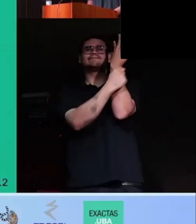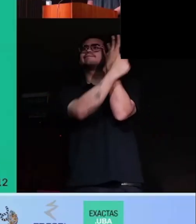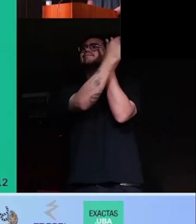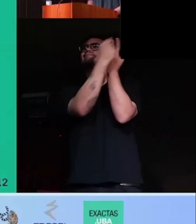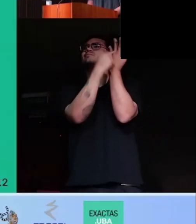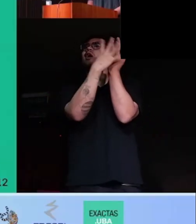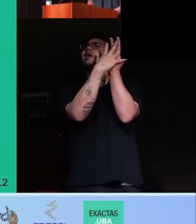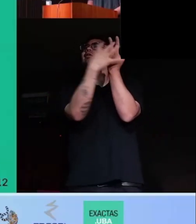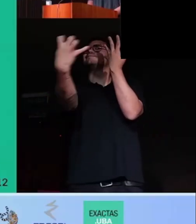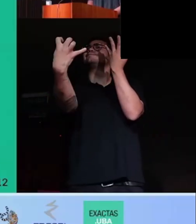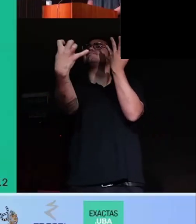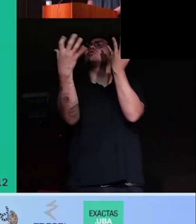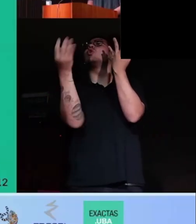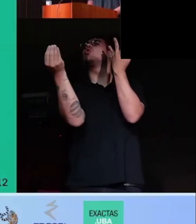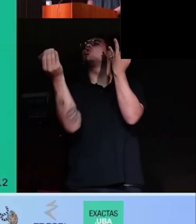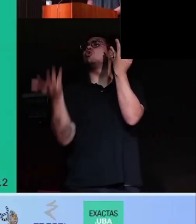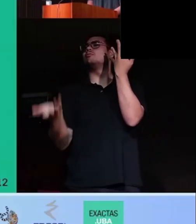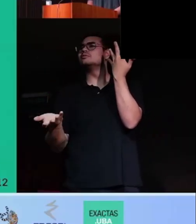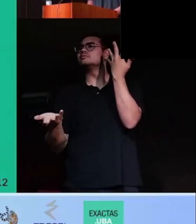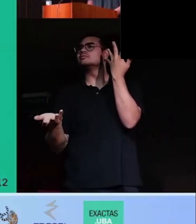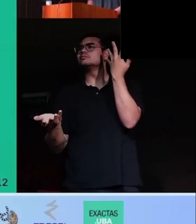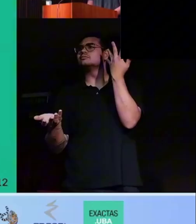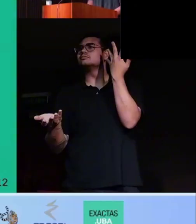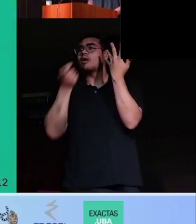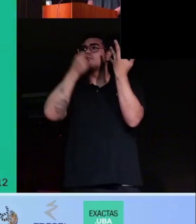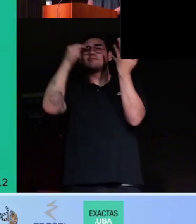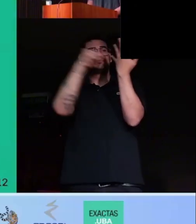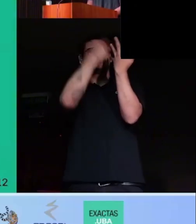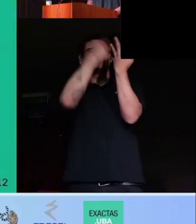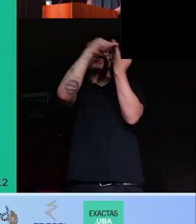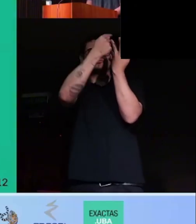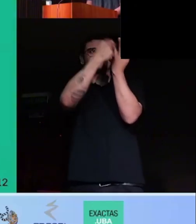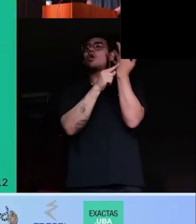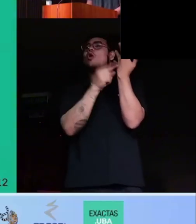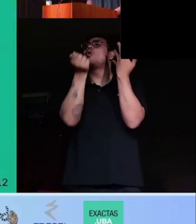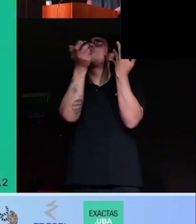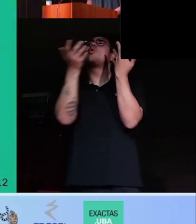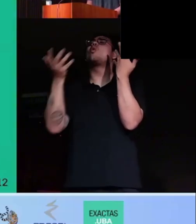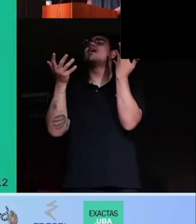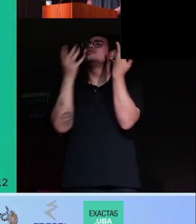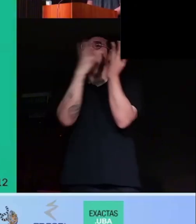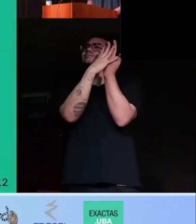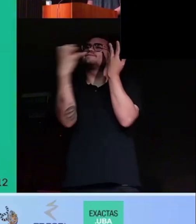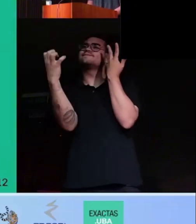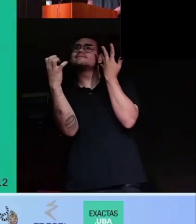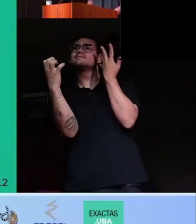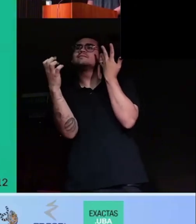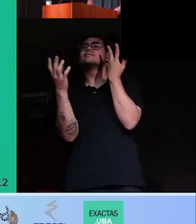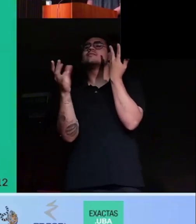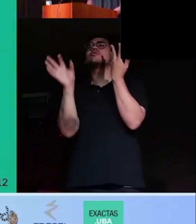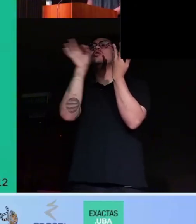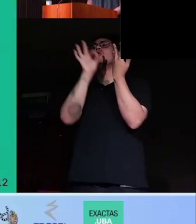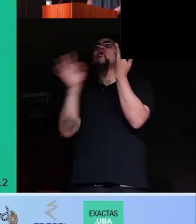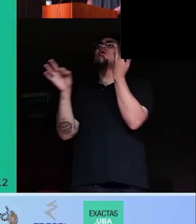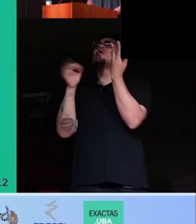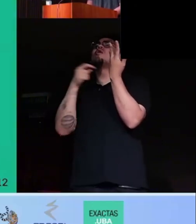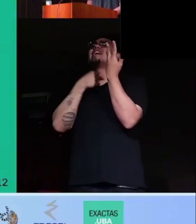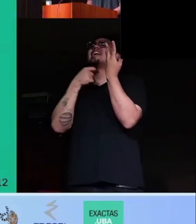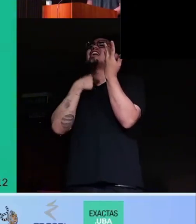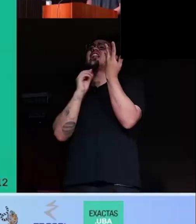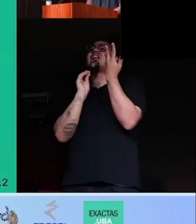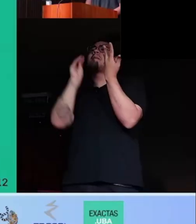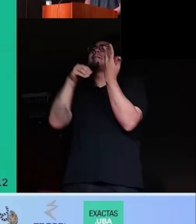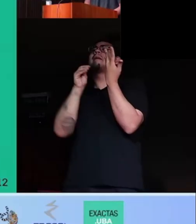saber cuánto es la mínima cantidad de puntos para que tu programa trabaje lo menos posible, o si pensás que eso se puede optimizar de